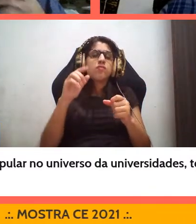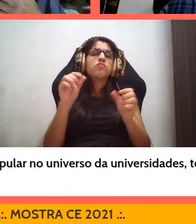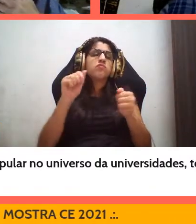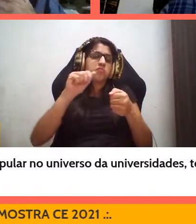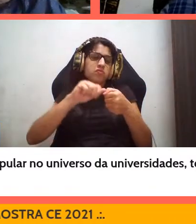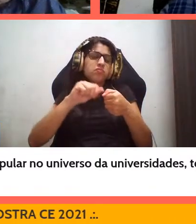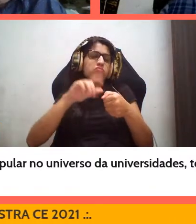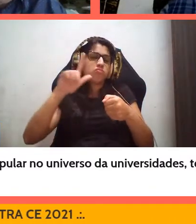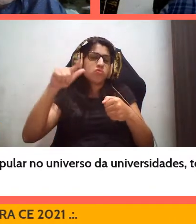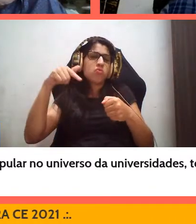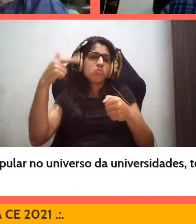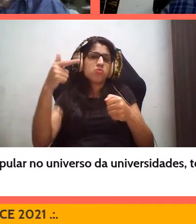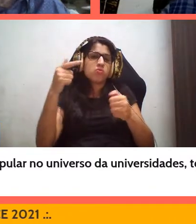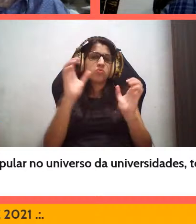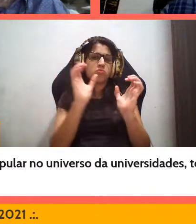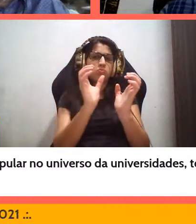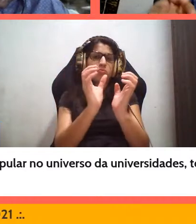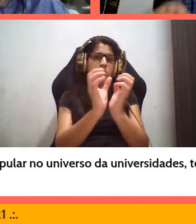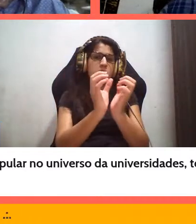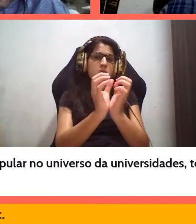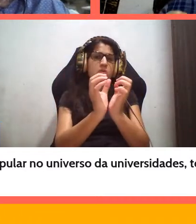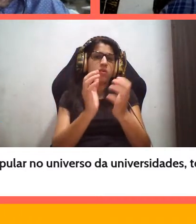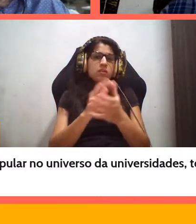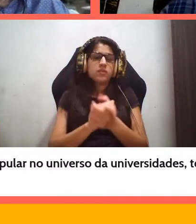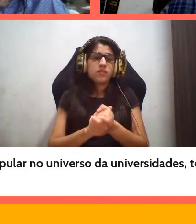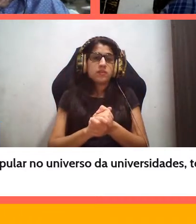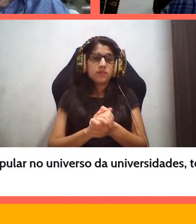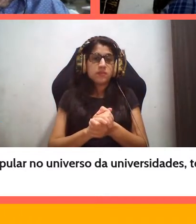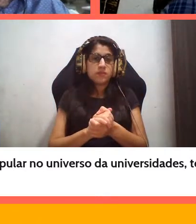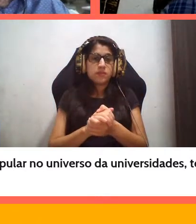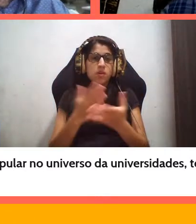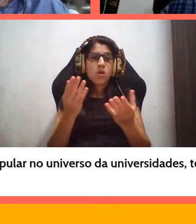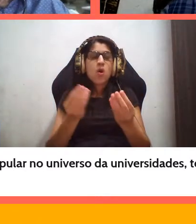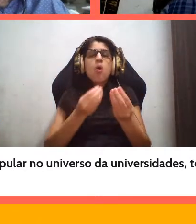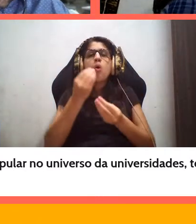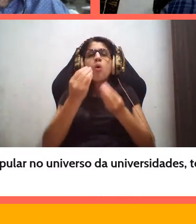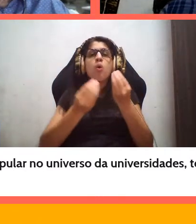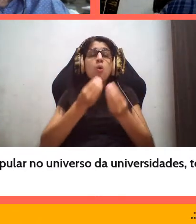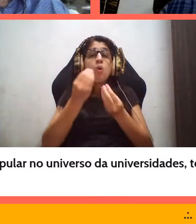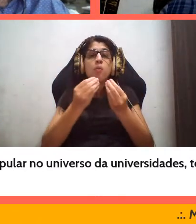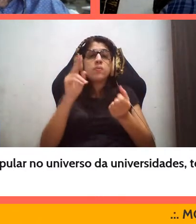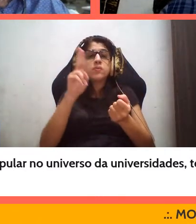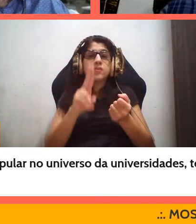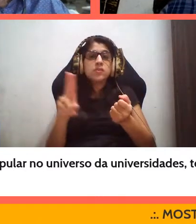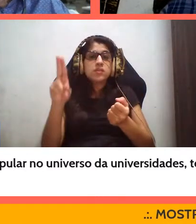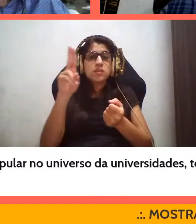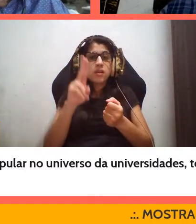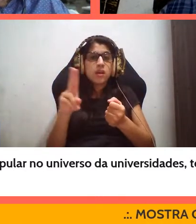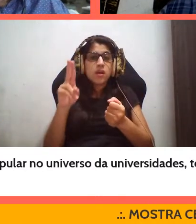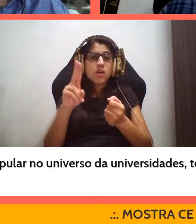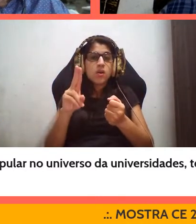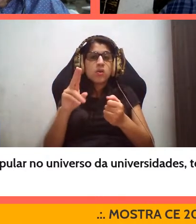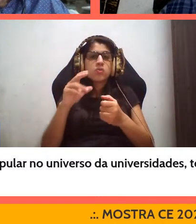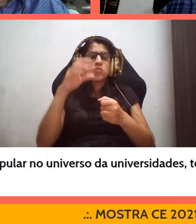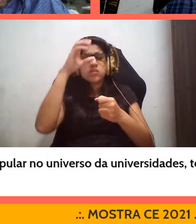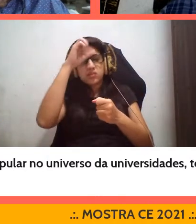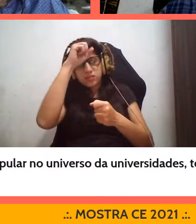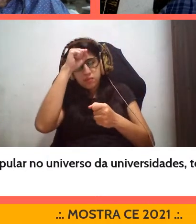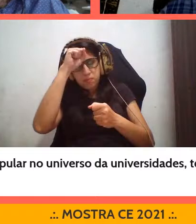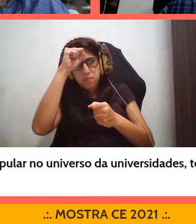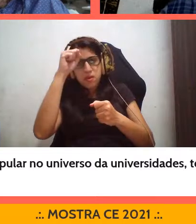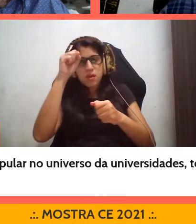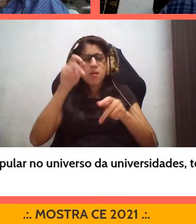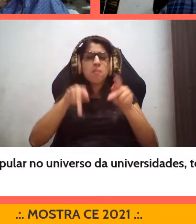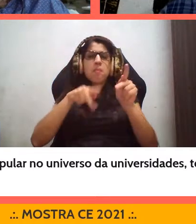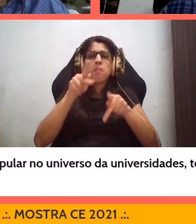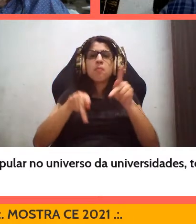Professor, a Ruth, Cristiano e Venâncio, como utilizar o saber popular no universo da